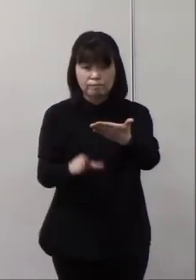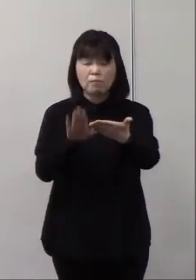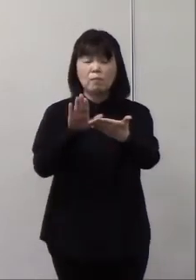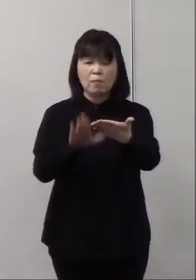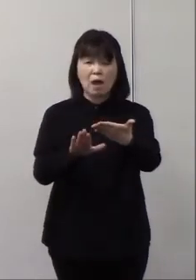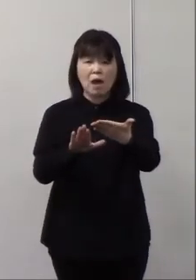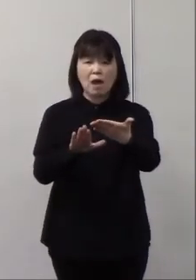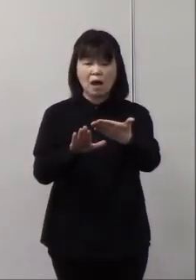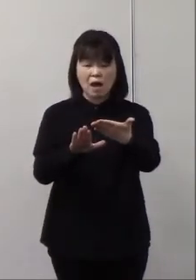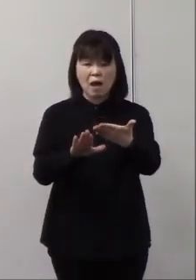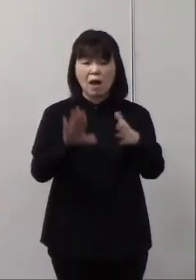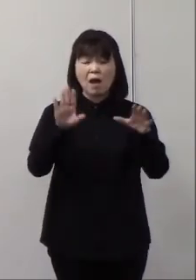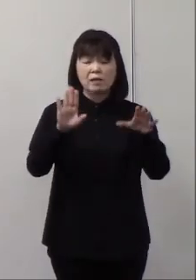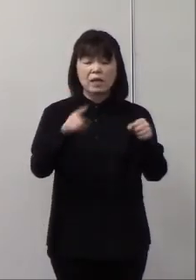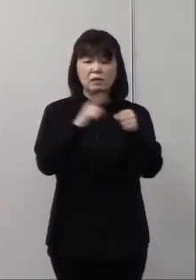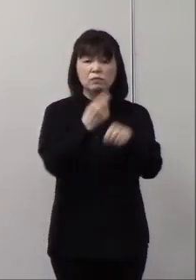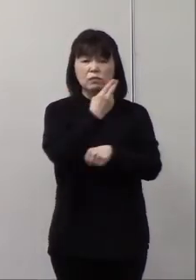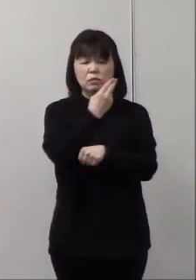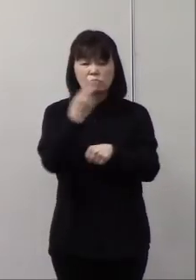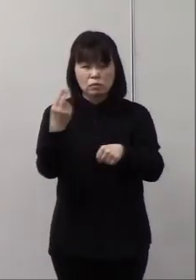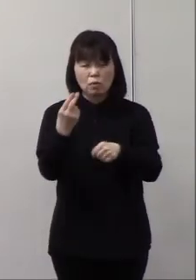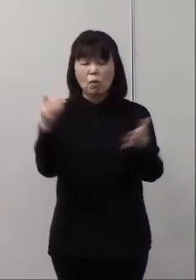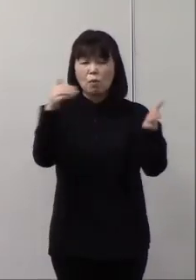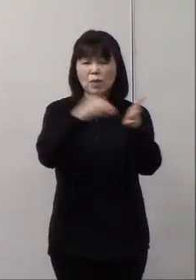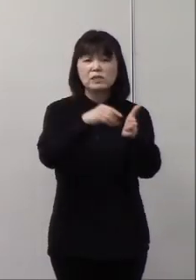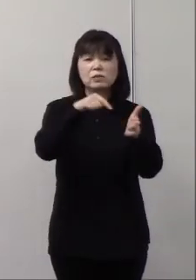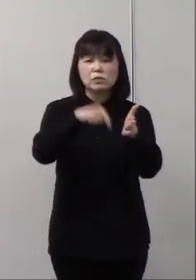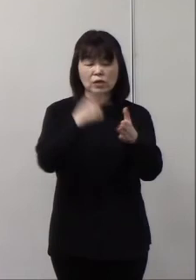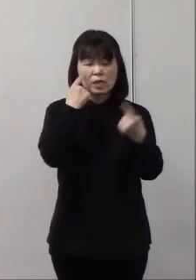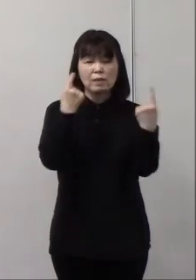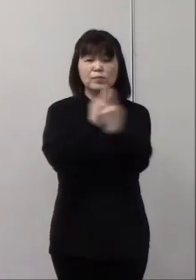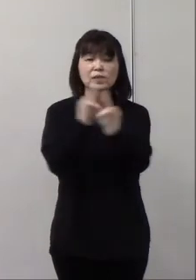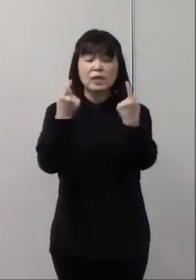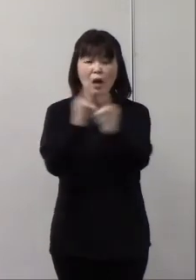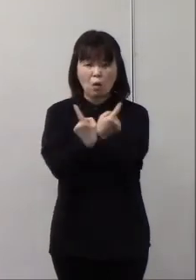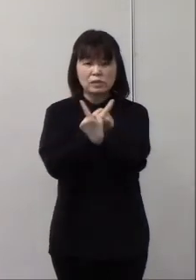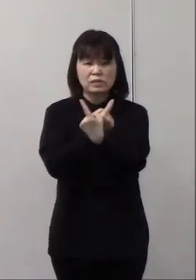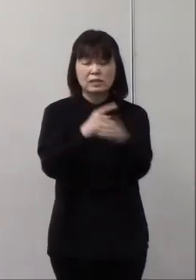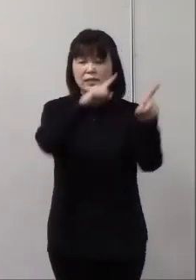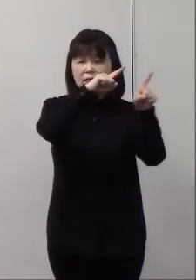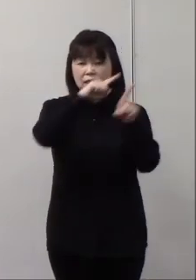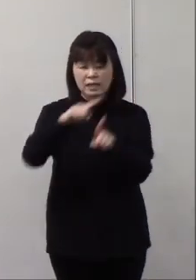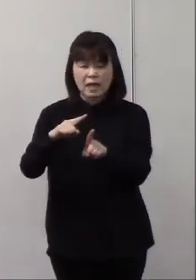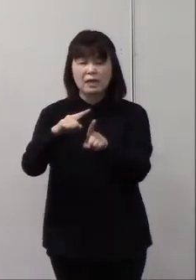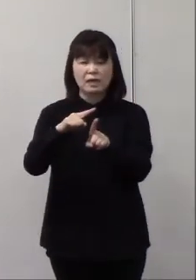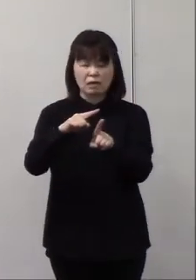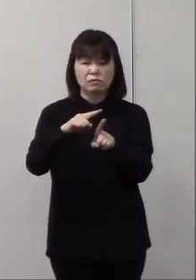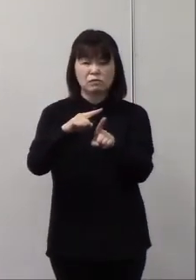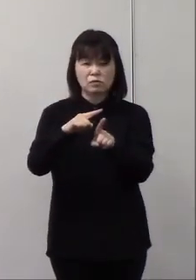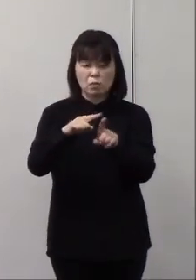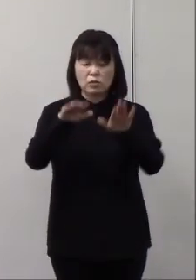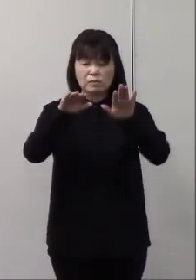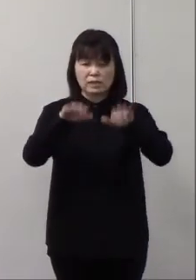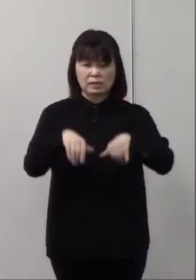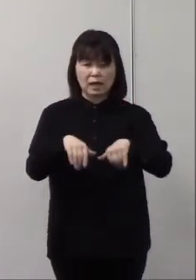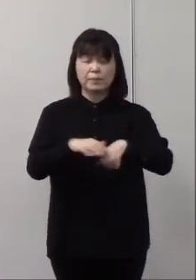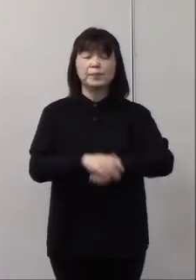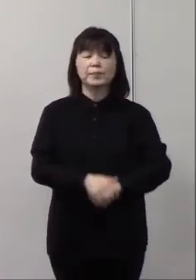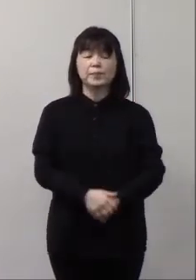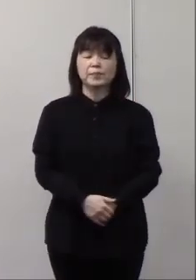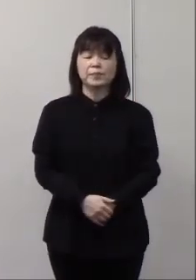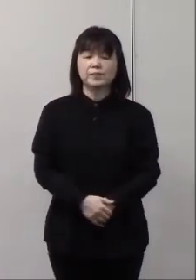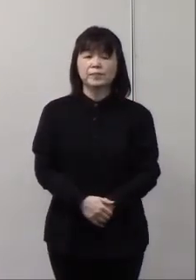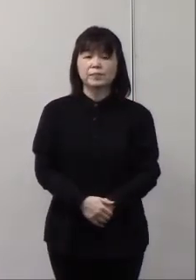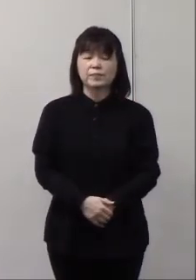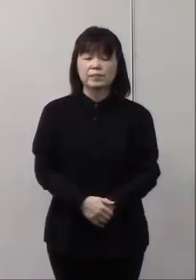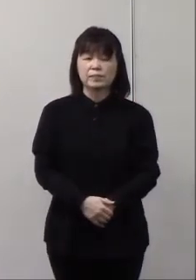にその落とすものは落とし、その上で、取り組むものは取り組むという考え